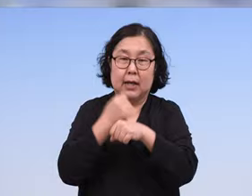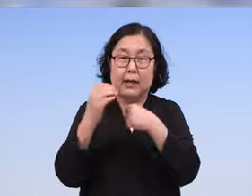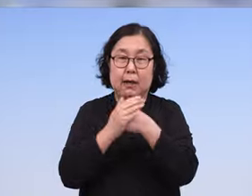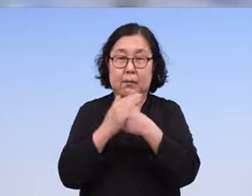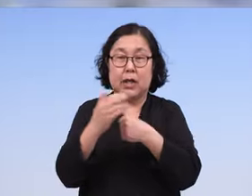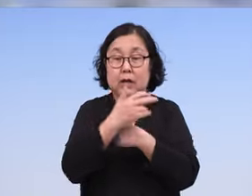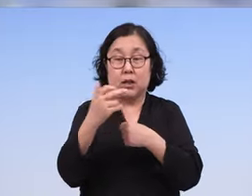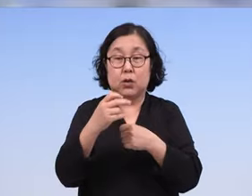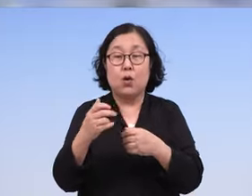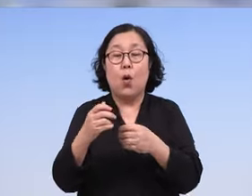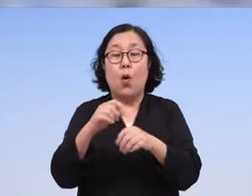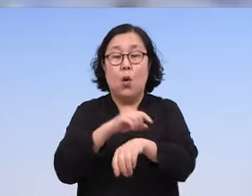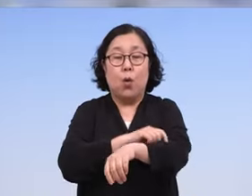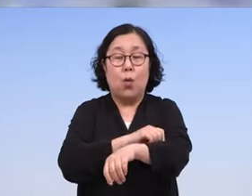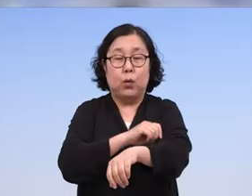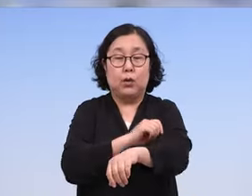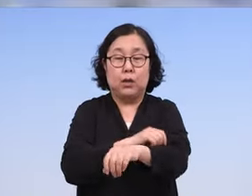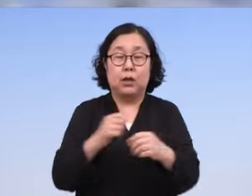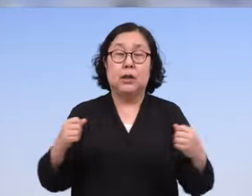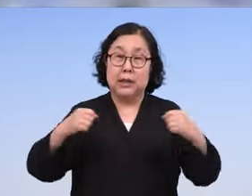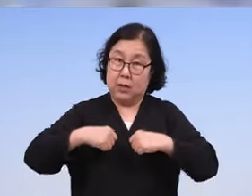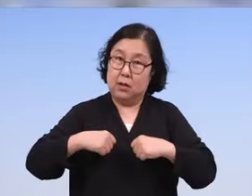지금도 잊혀지지 않습니다.